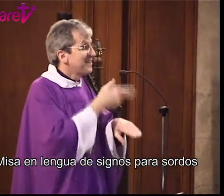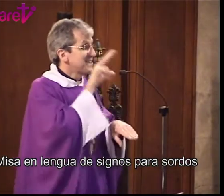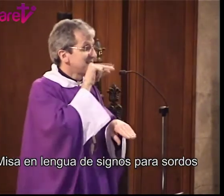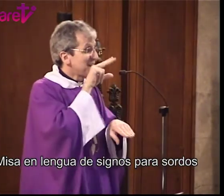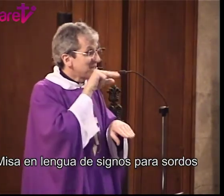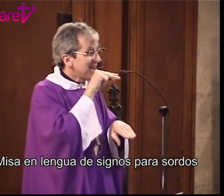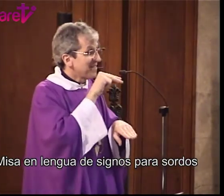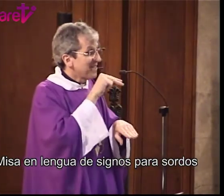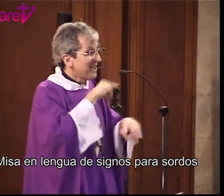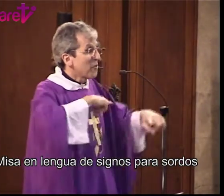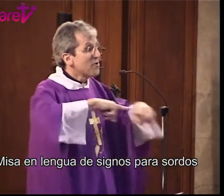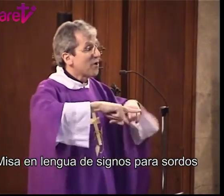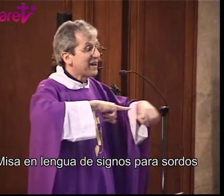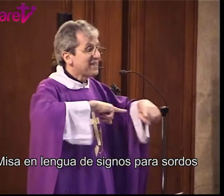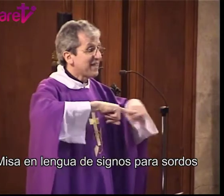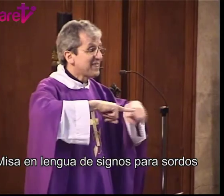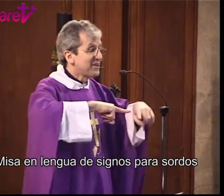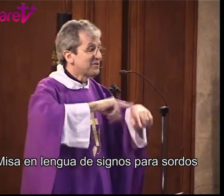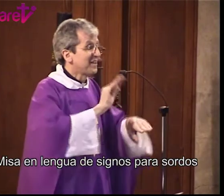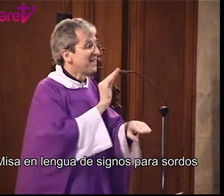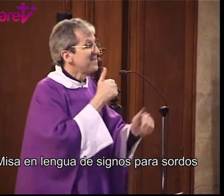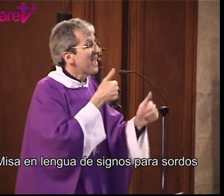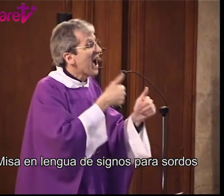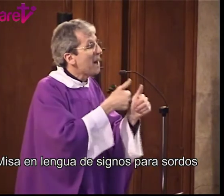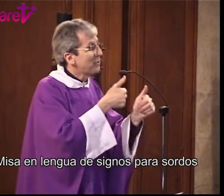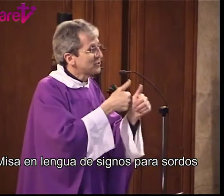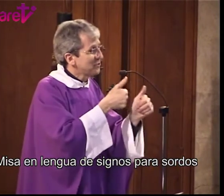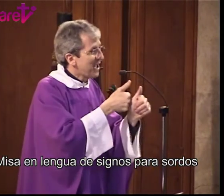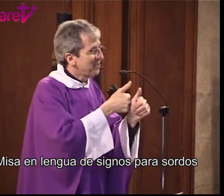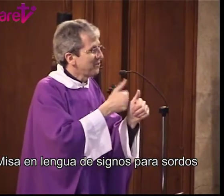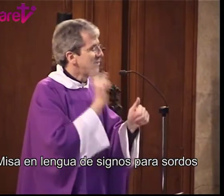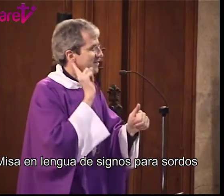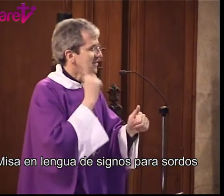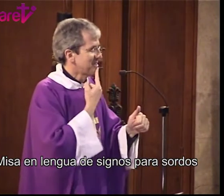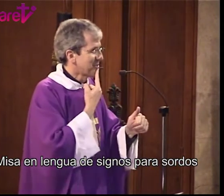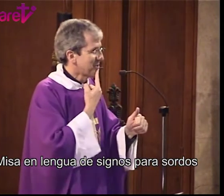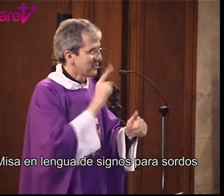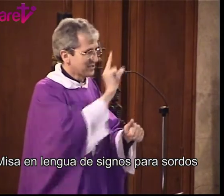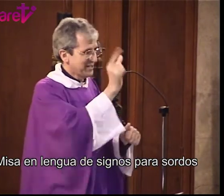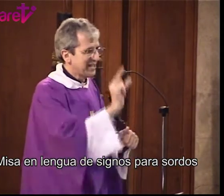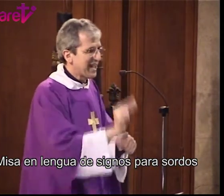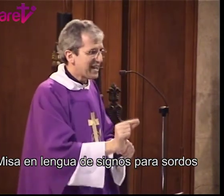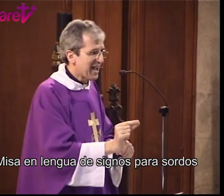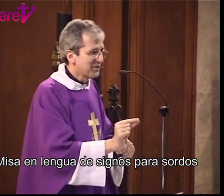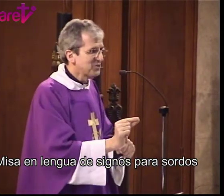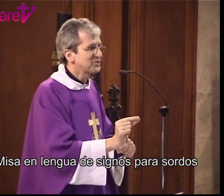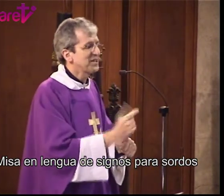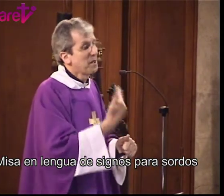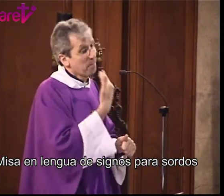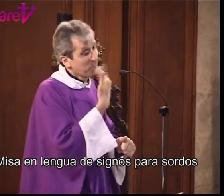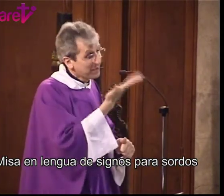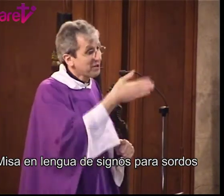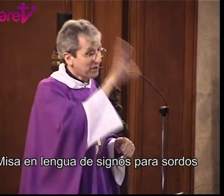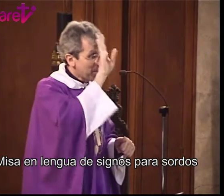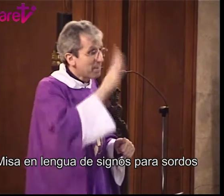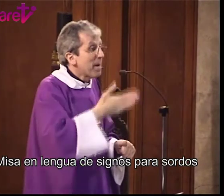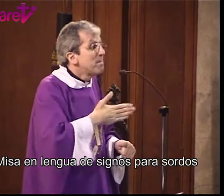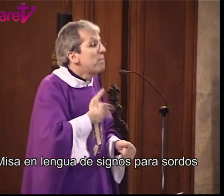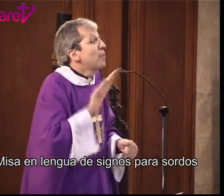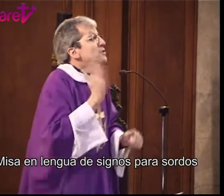de Navidad una organización de apostolado de sordos italianos, pidieron al Papa